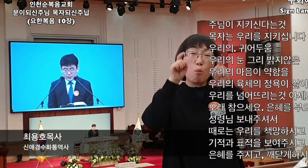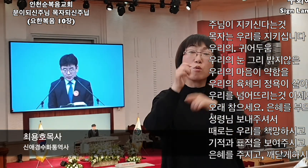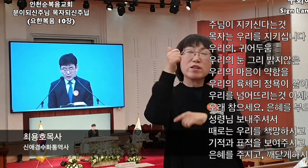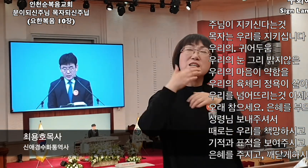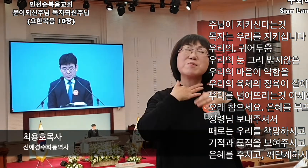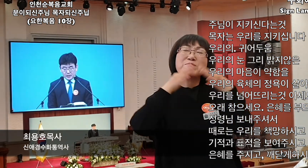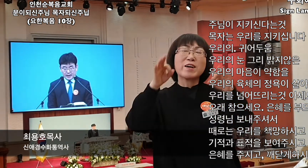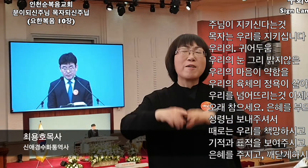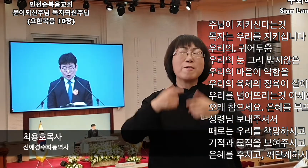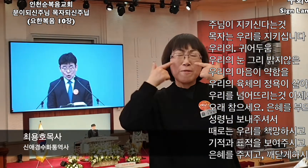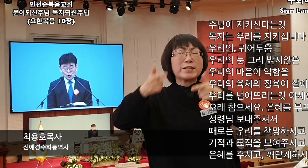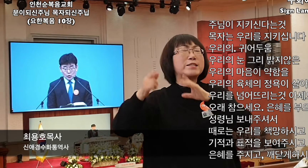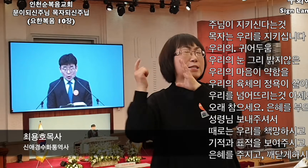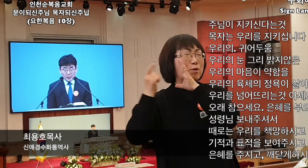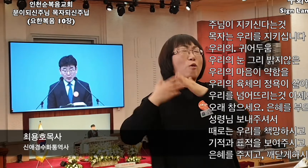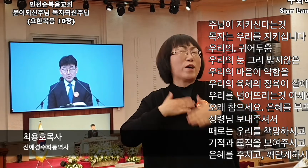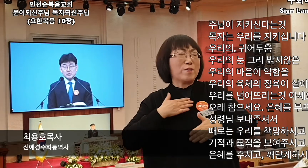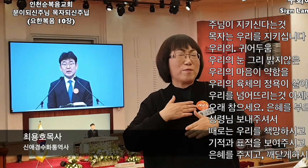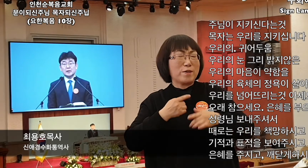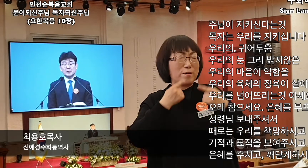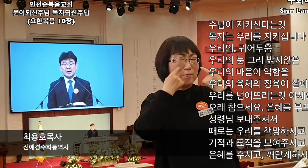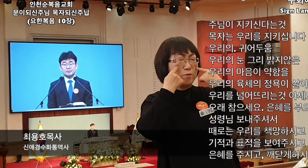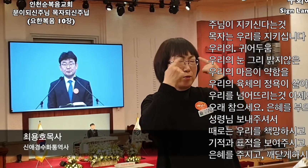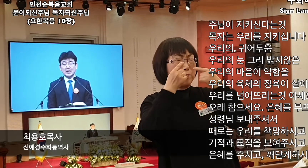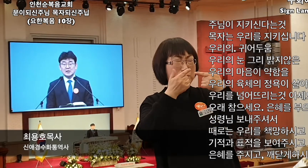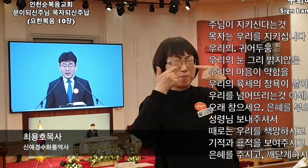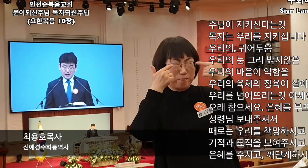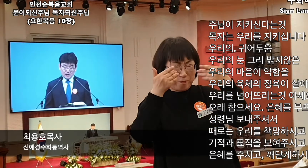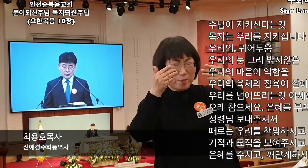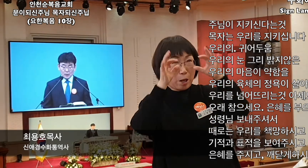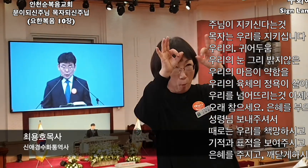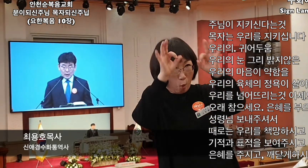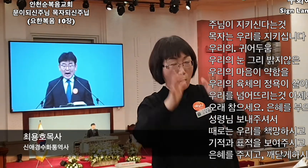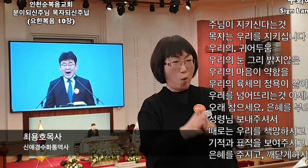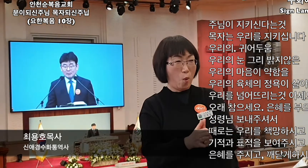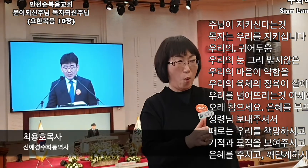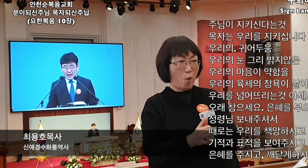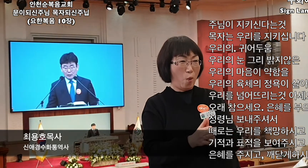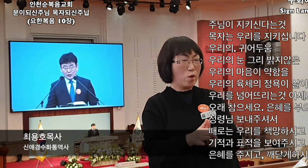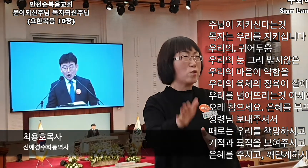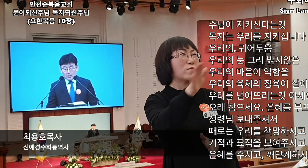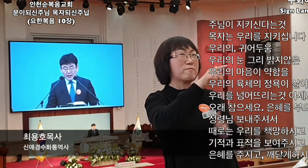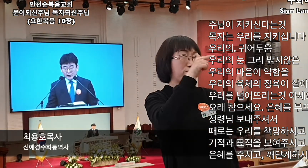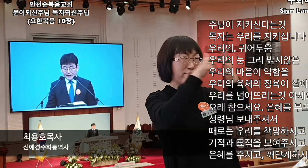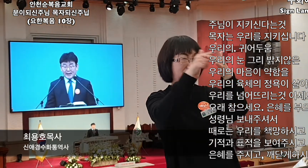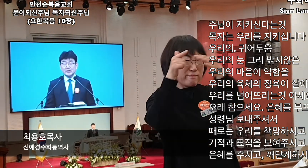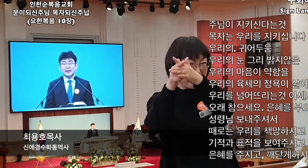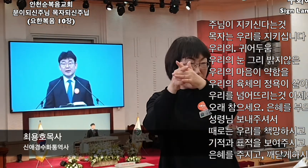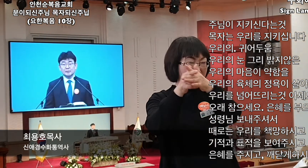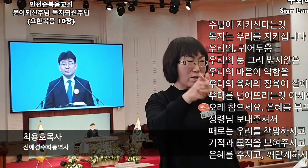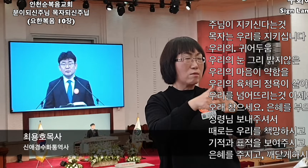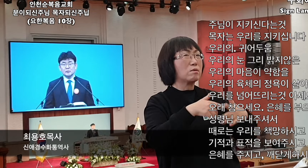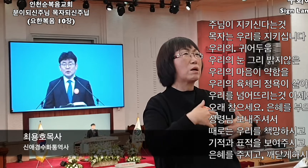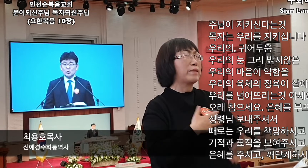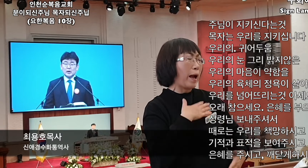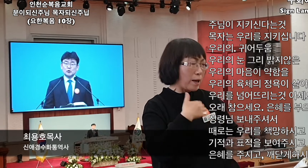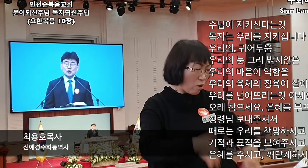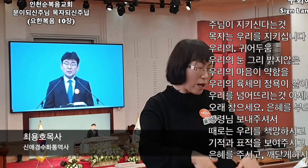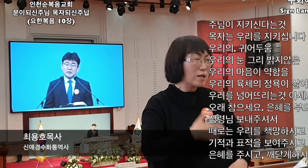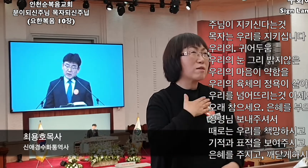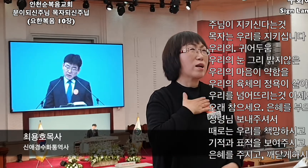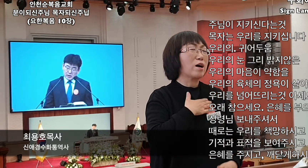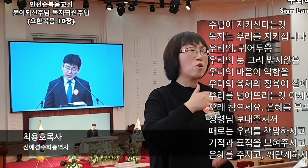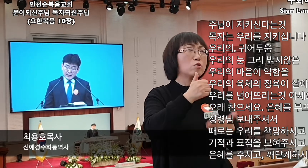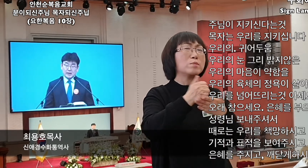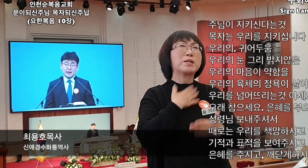목자의 음성을 듣습니다. 눈 똑바로 뜨셔야 됩니다. 하지만 우리가 압니다. 우리가 얼마나 연약한지 알아요. 우리가